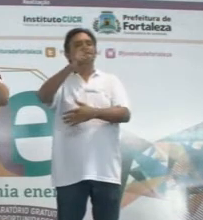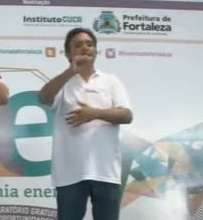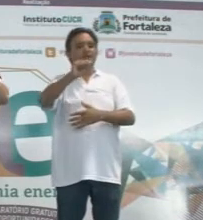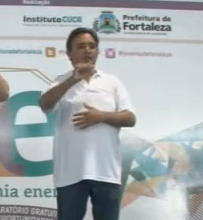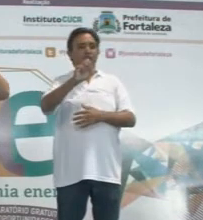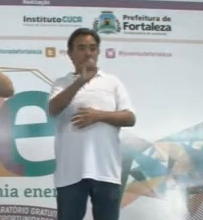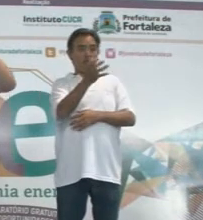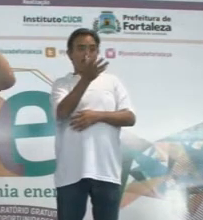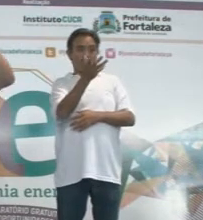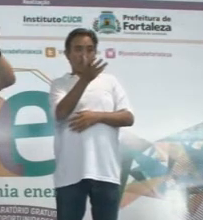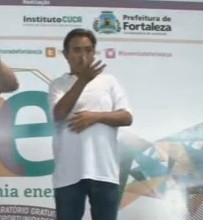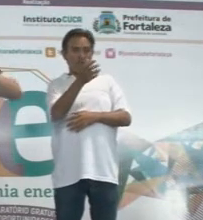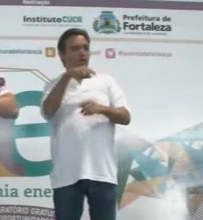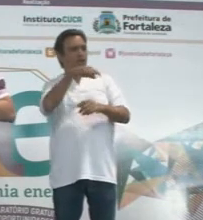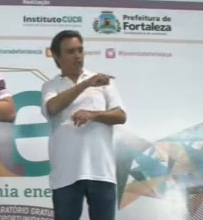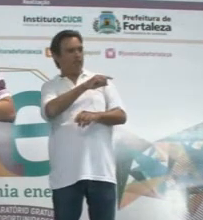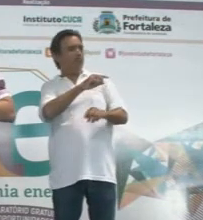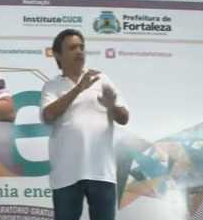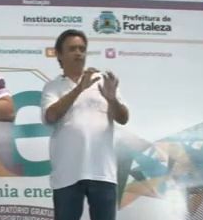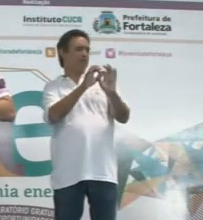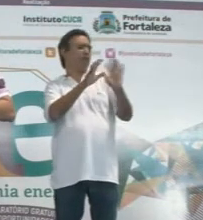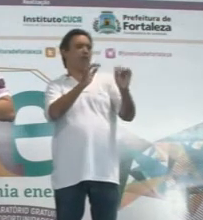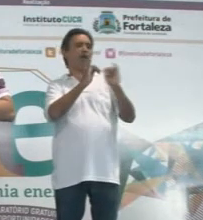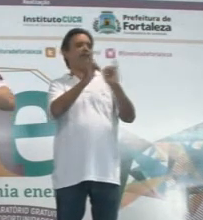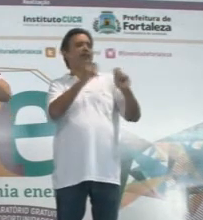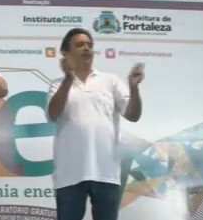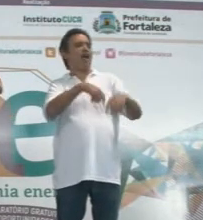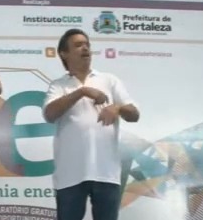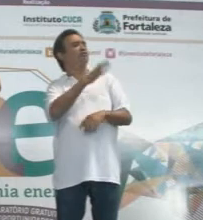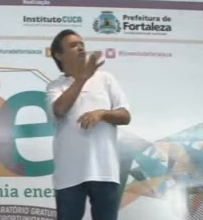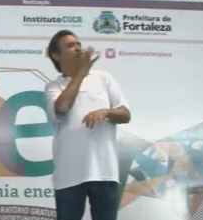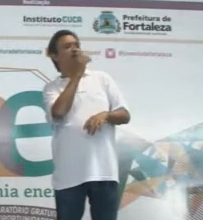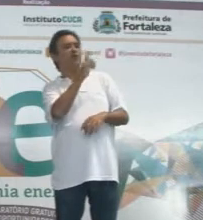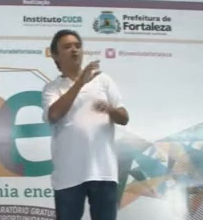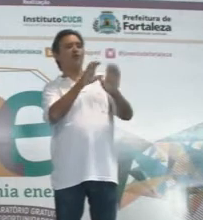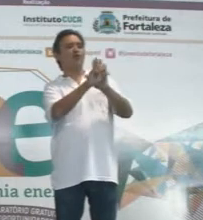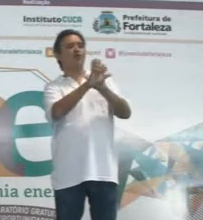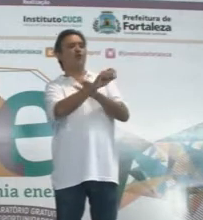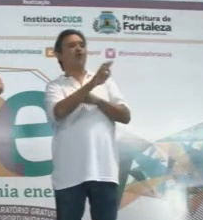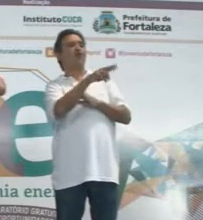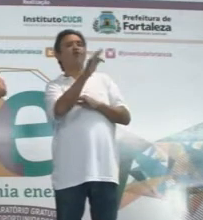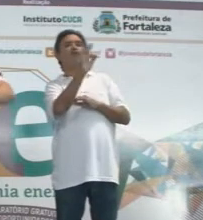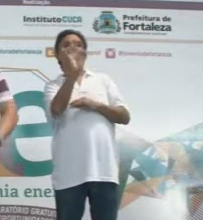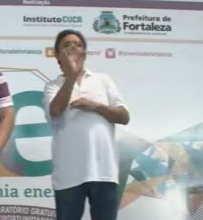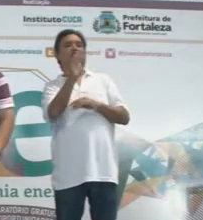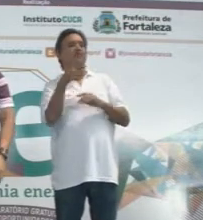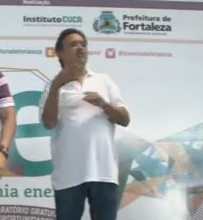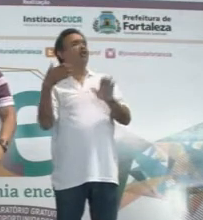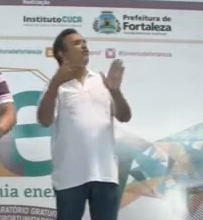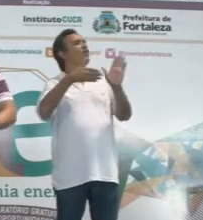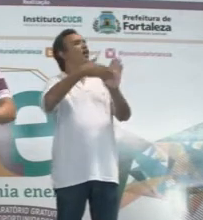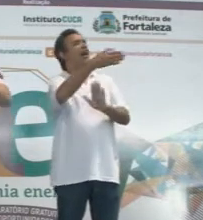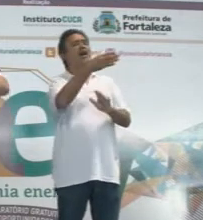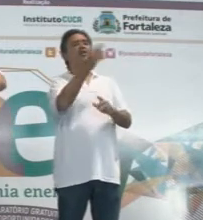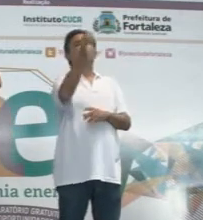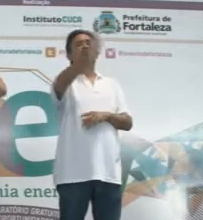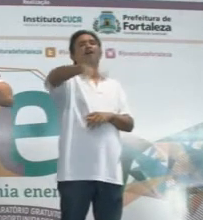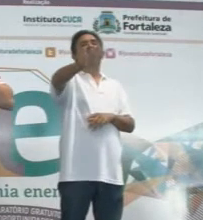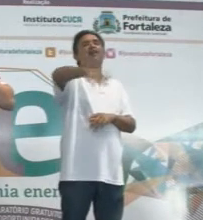em contato que a gente libera a internet aí. Você vai no Google, bota lá, França, você viaja